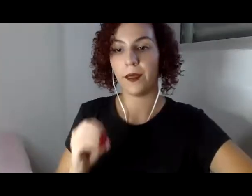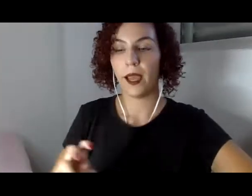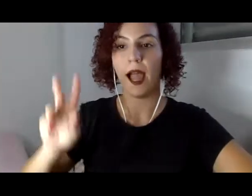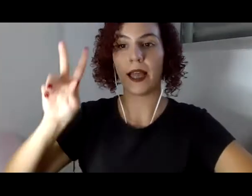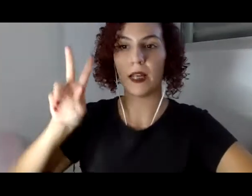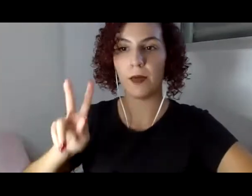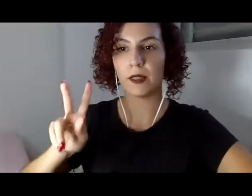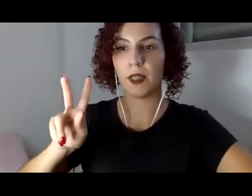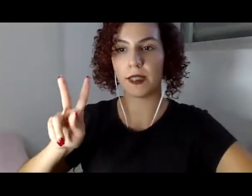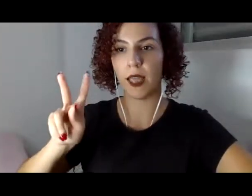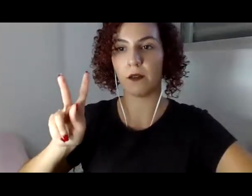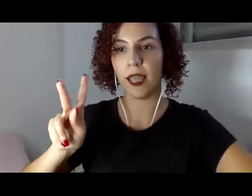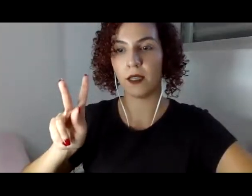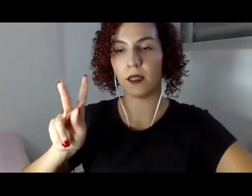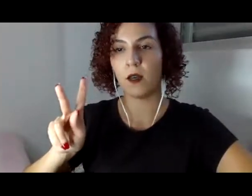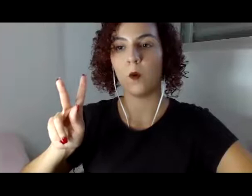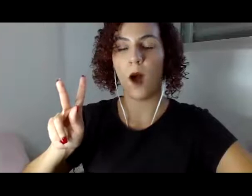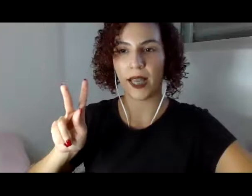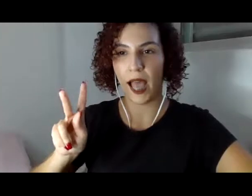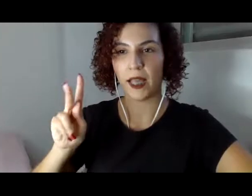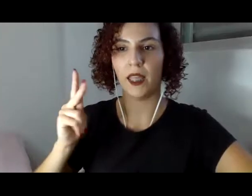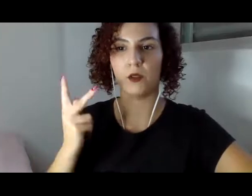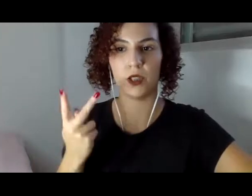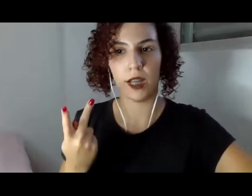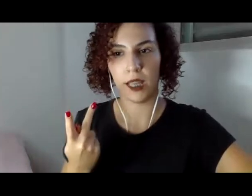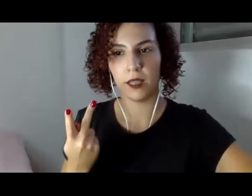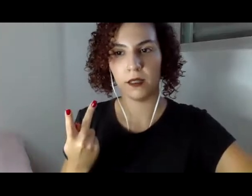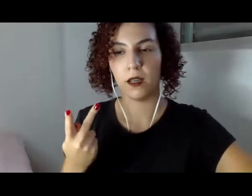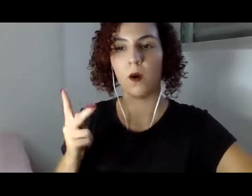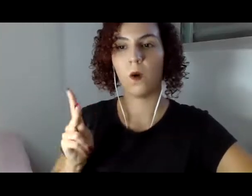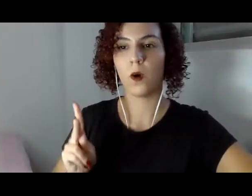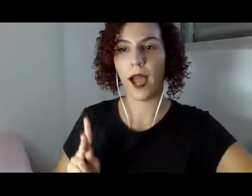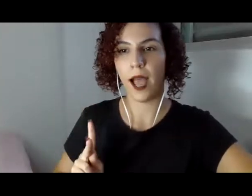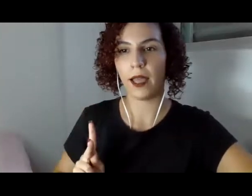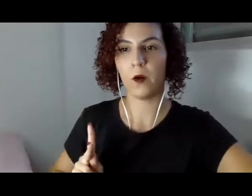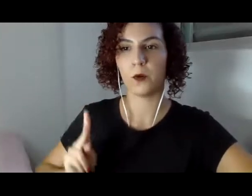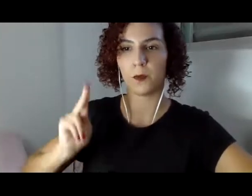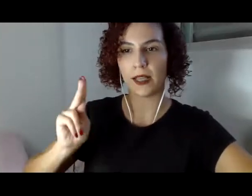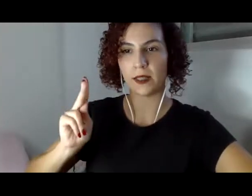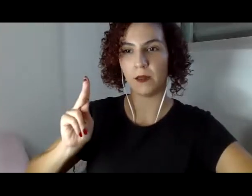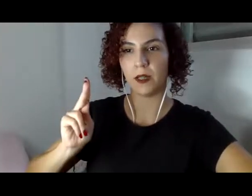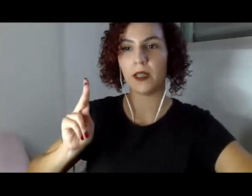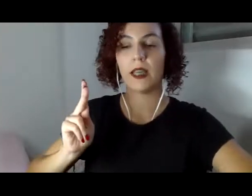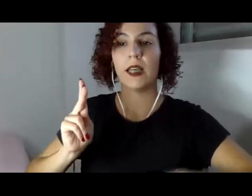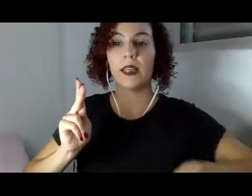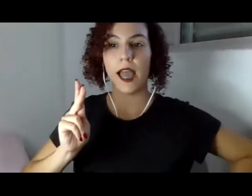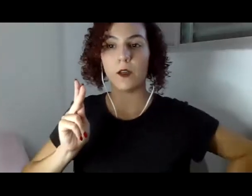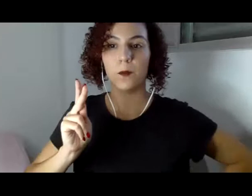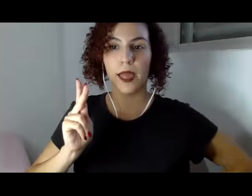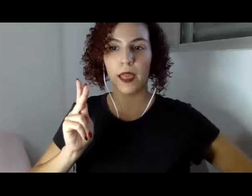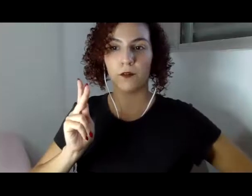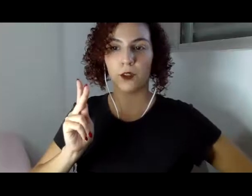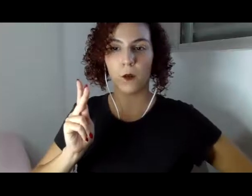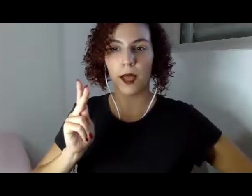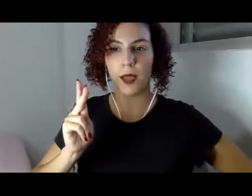O P, aquele mesmo desenho, né? O H eu girei, o K eu pus para cima, e aí